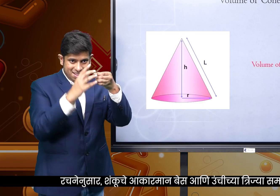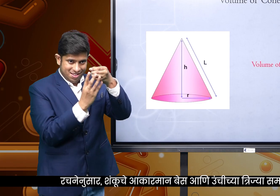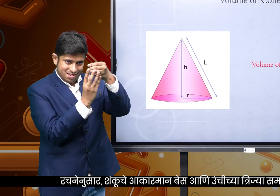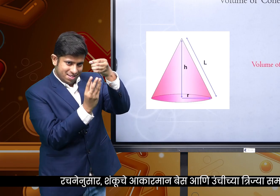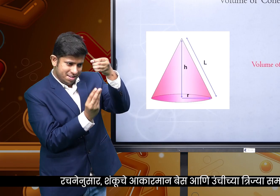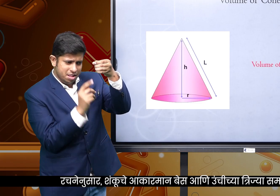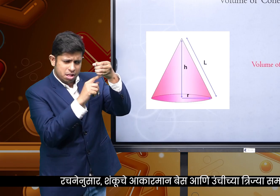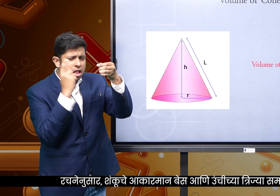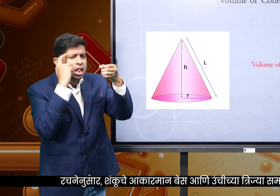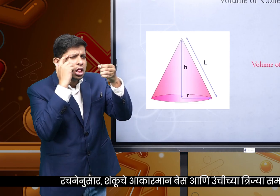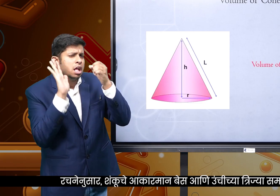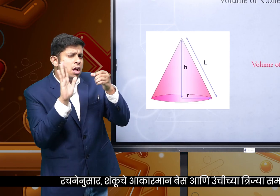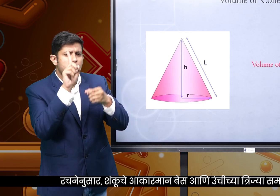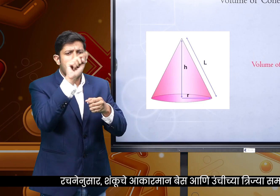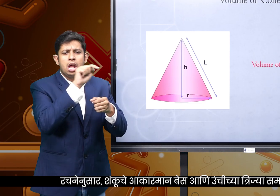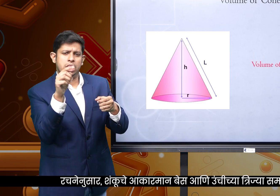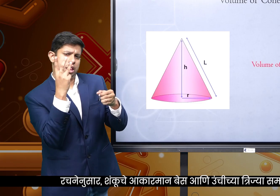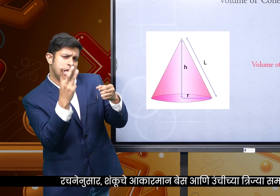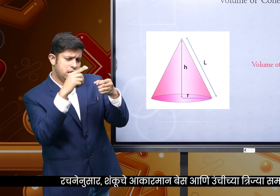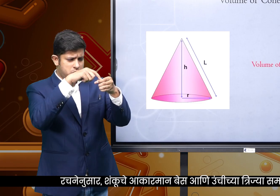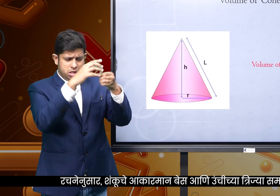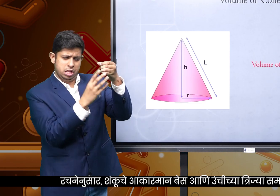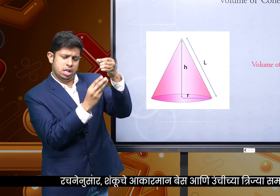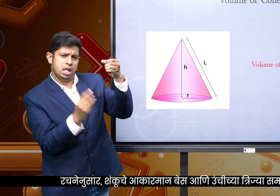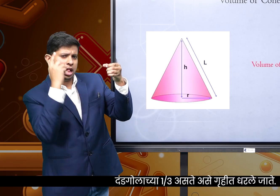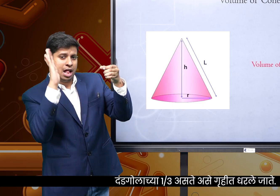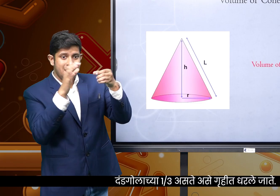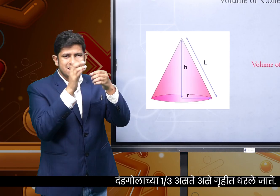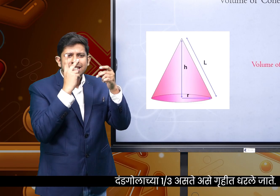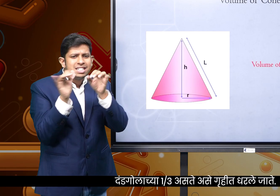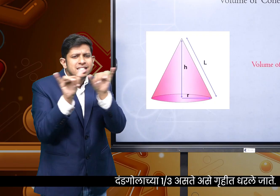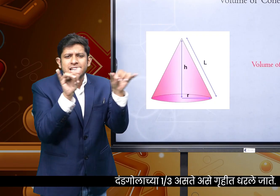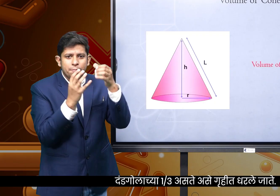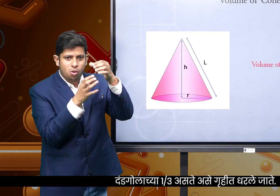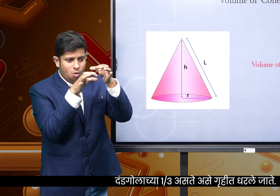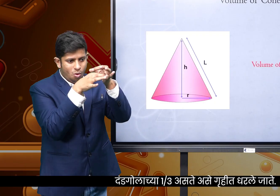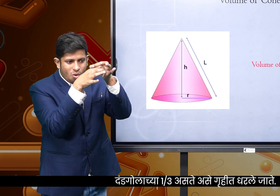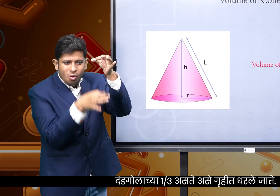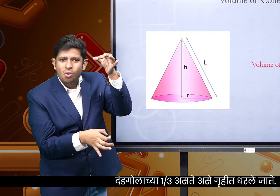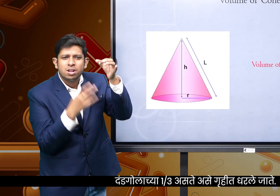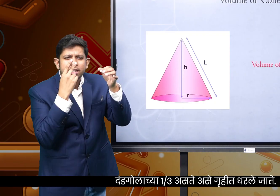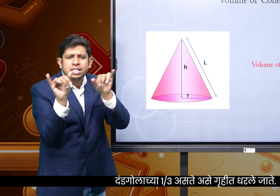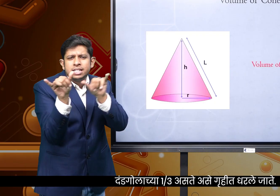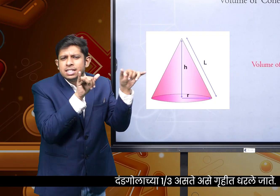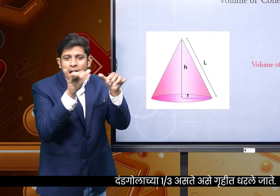रचनेनुसार शंकूचे आकारमान बेस आणि उंचीच्या त्रिज्या समान असलेल्या दंडगोलाच्या 1/3 असते असे गृहीत धरले